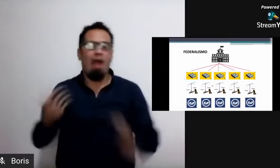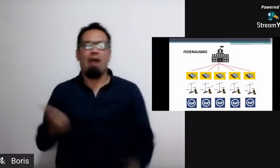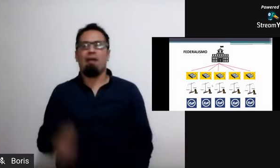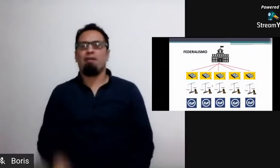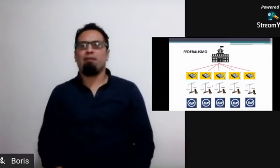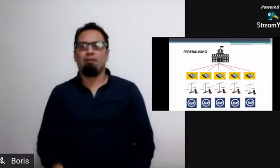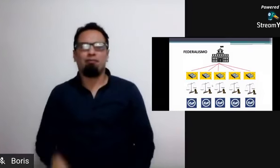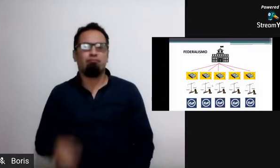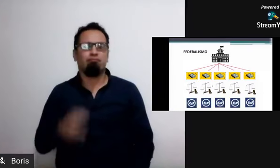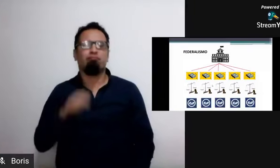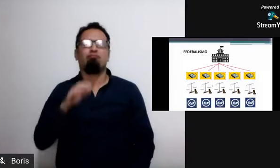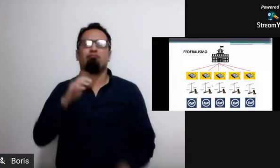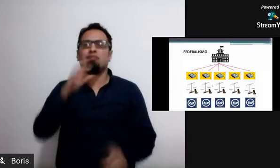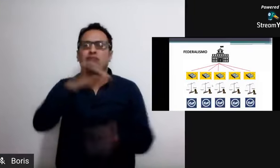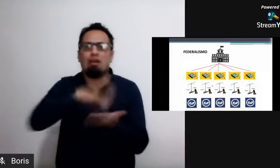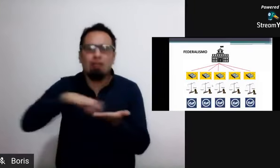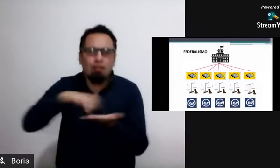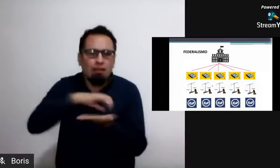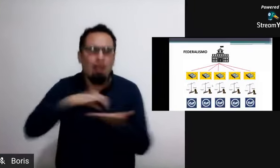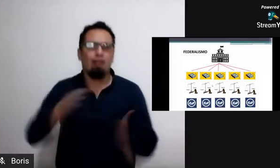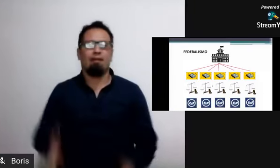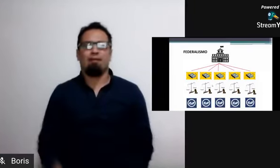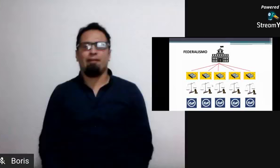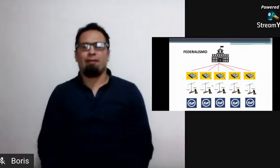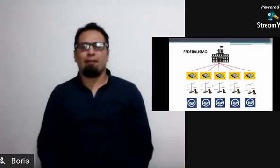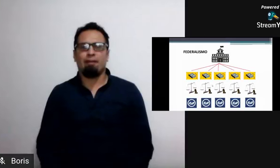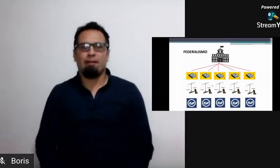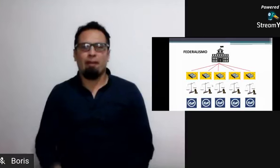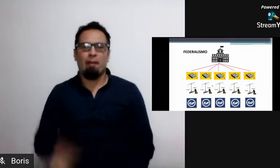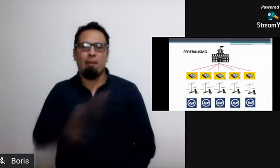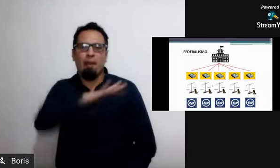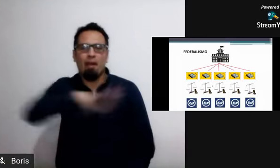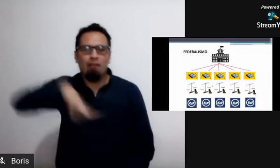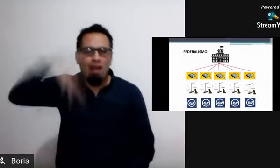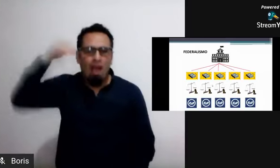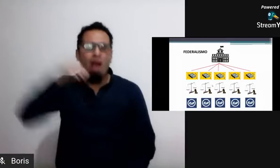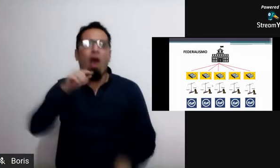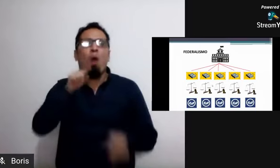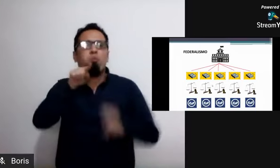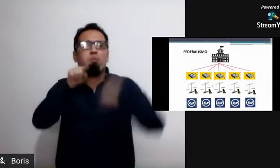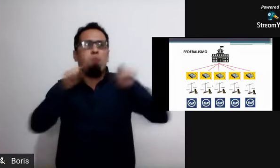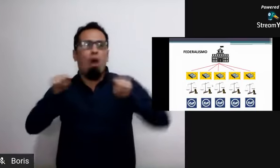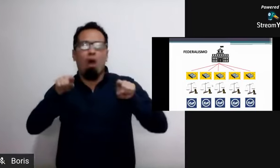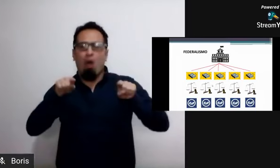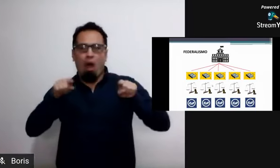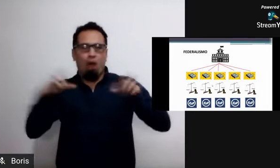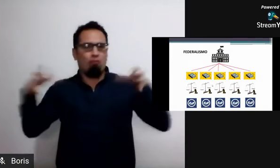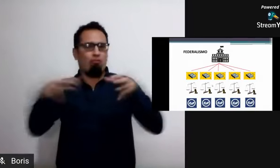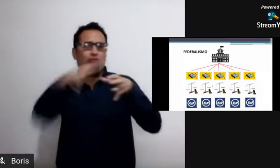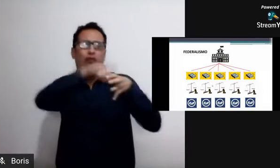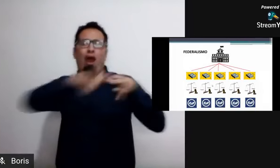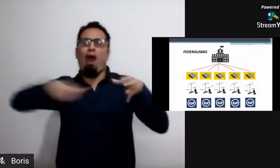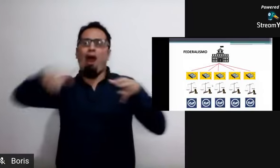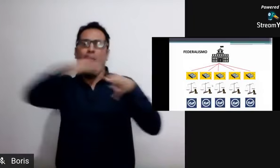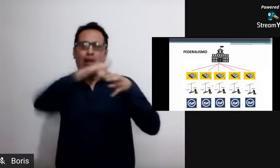ejemplo, como Antioquia, como Santander o Magdalena.